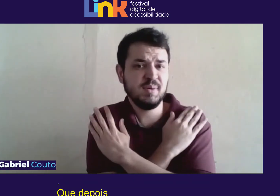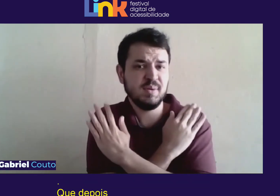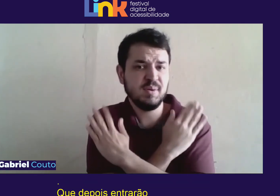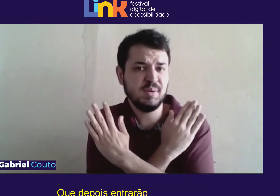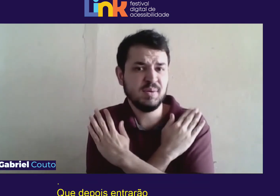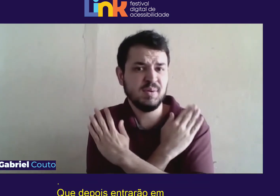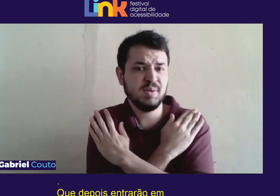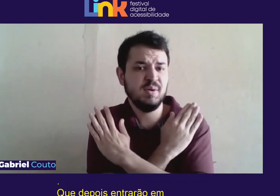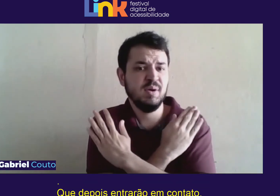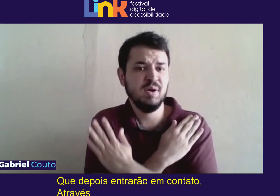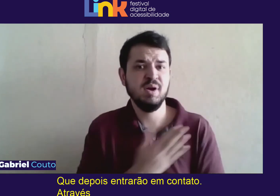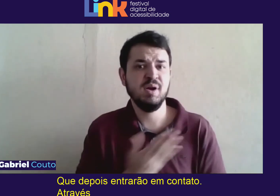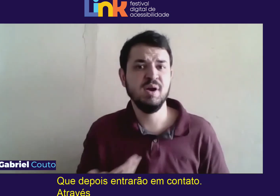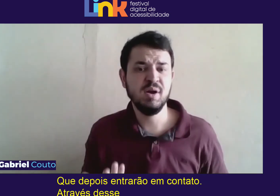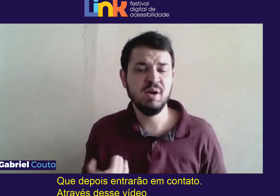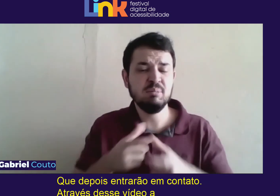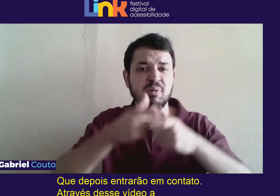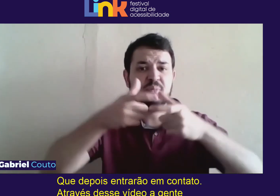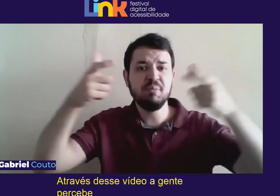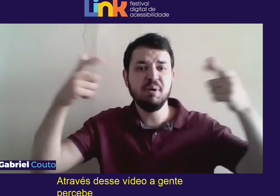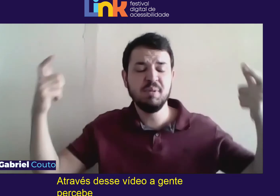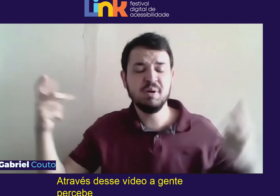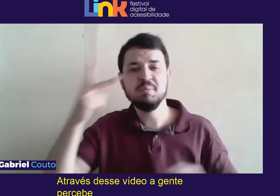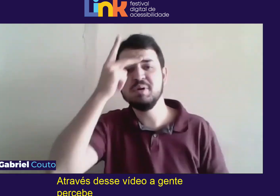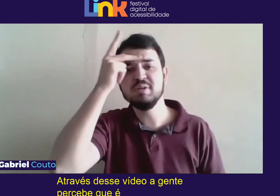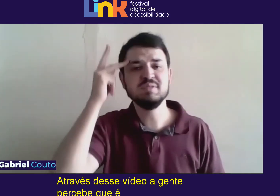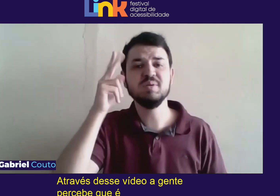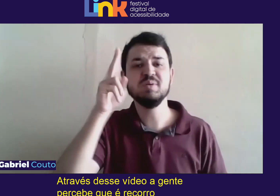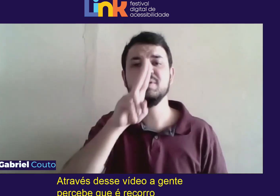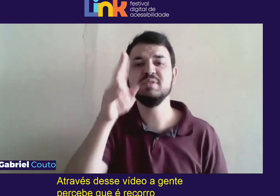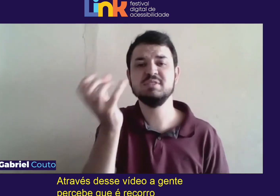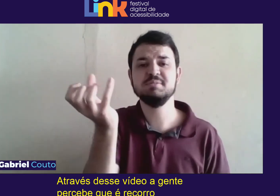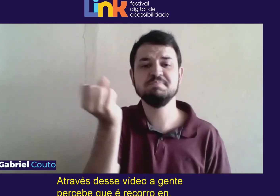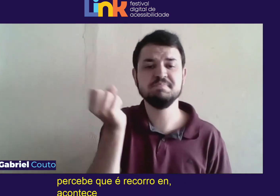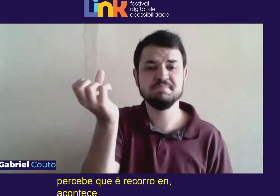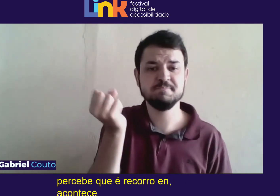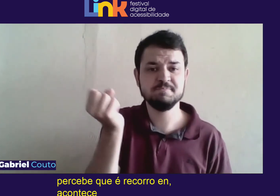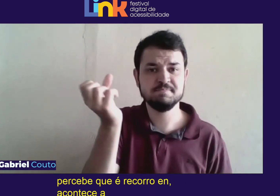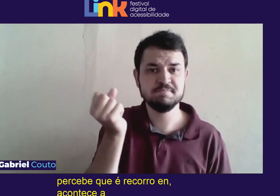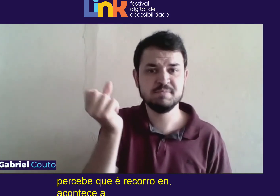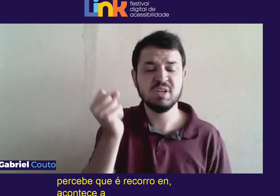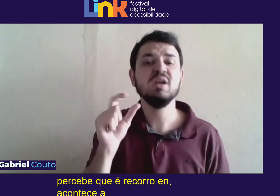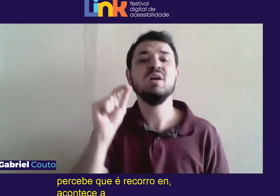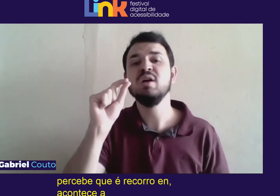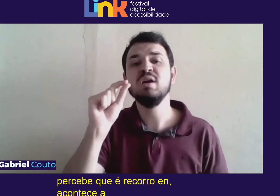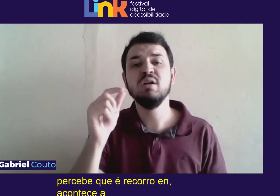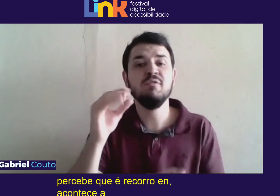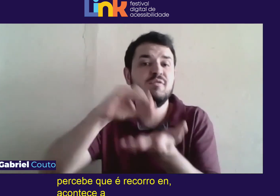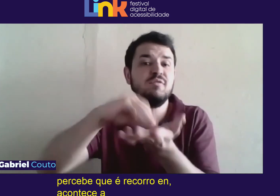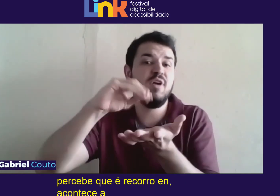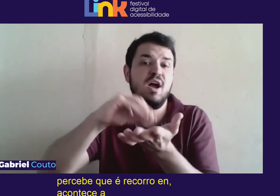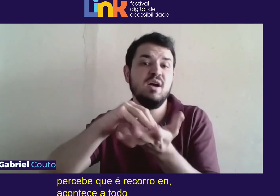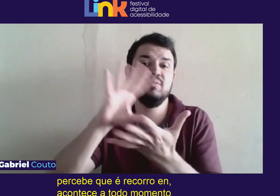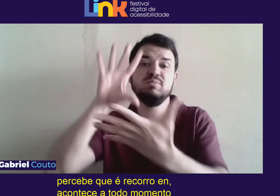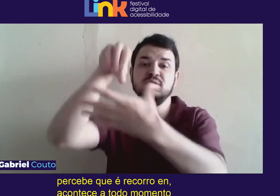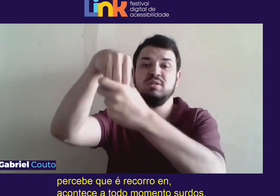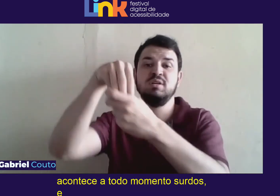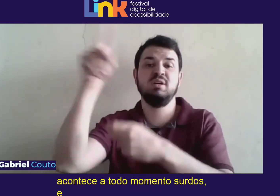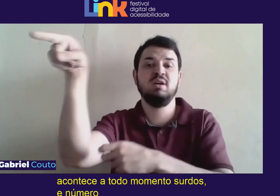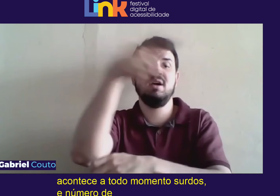surdos. E o grande número de surdos que estão desempregados é enorme. E existe também muitos